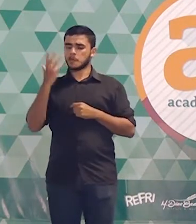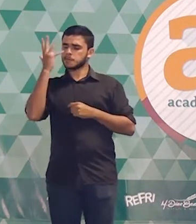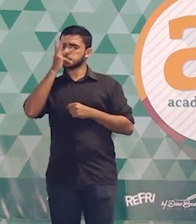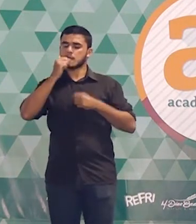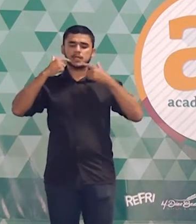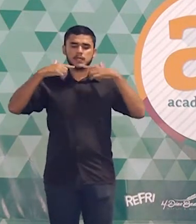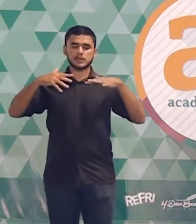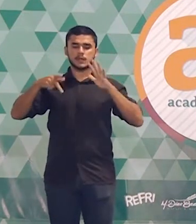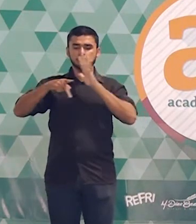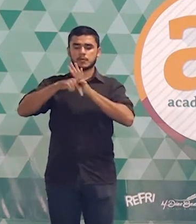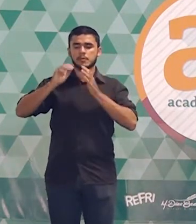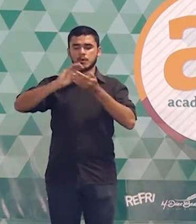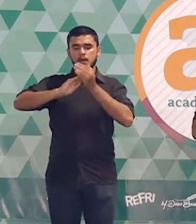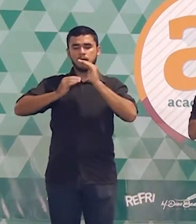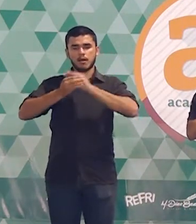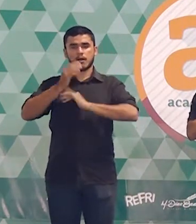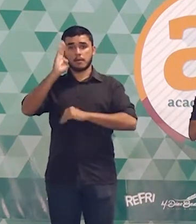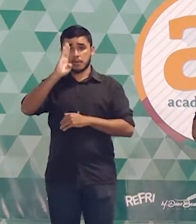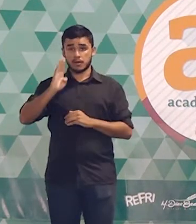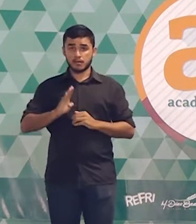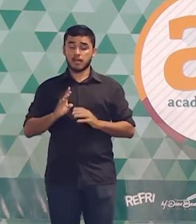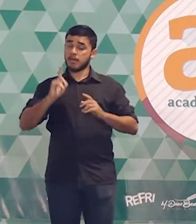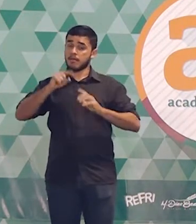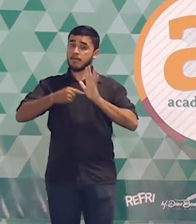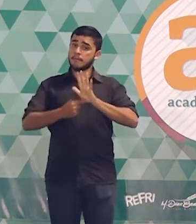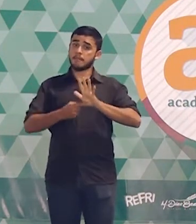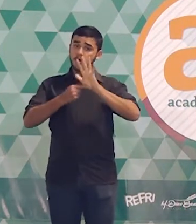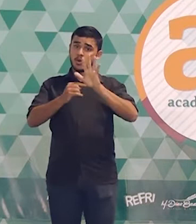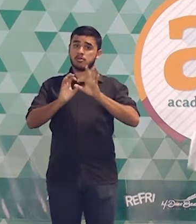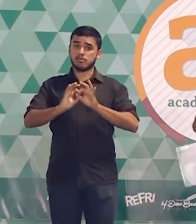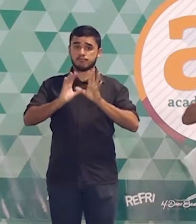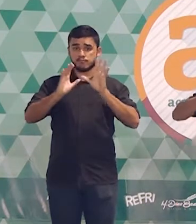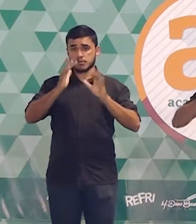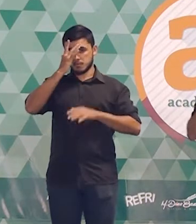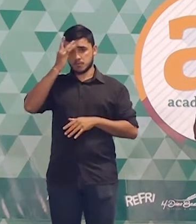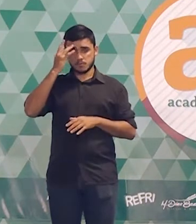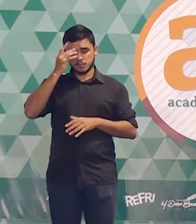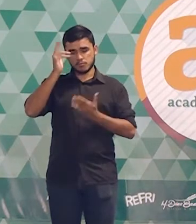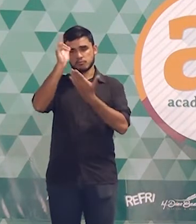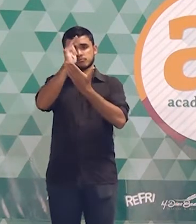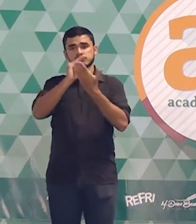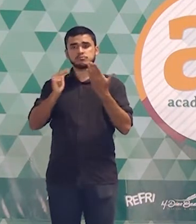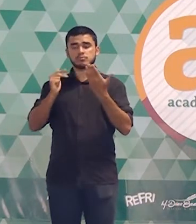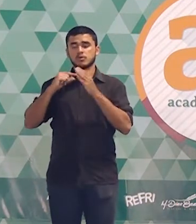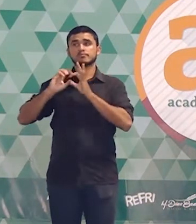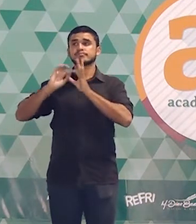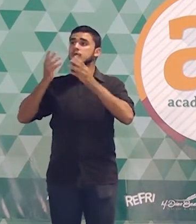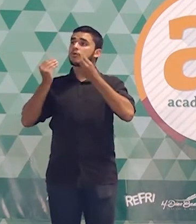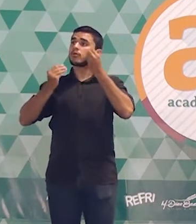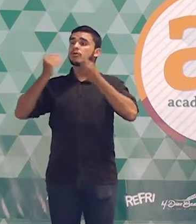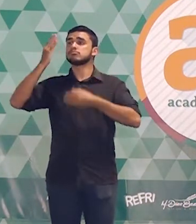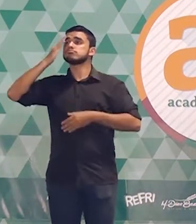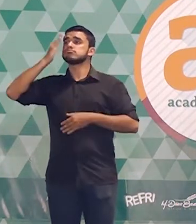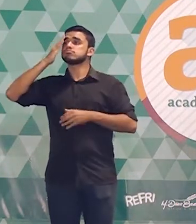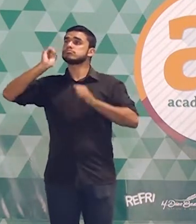arte brasileira, refletindo a liberdade do artista na interpretação do mundo. Verdadeiro ou